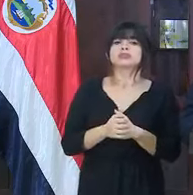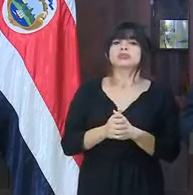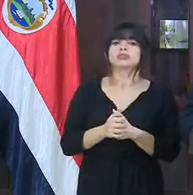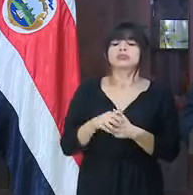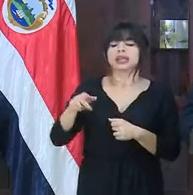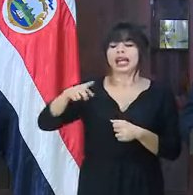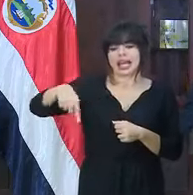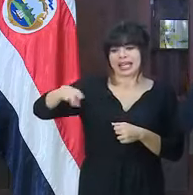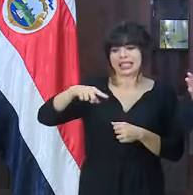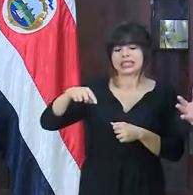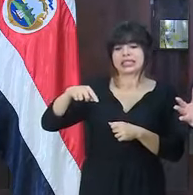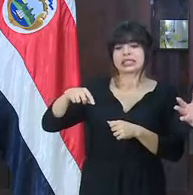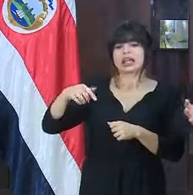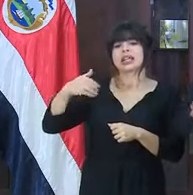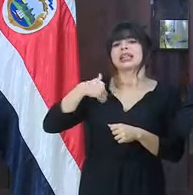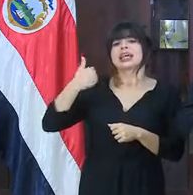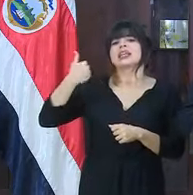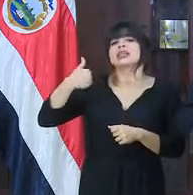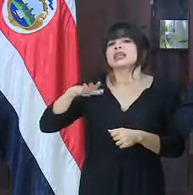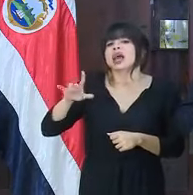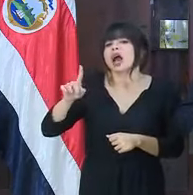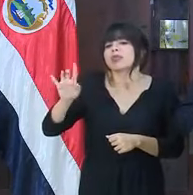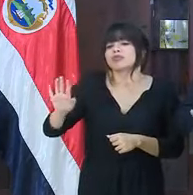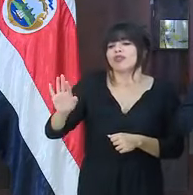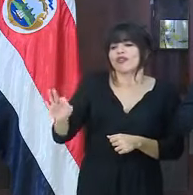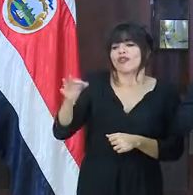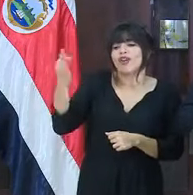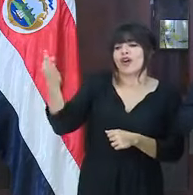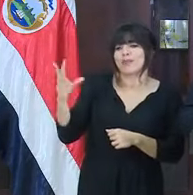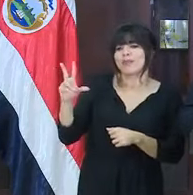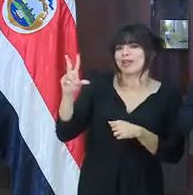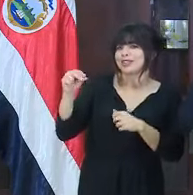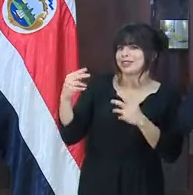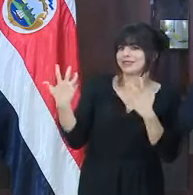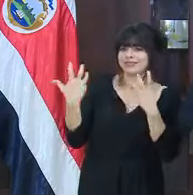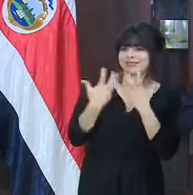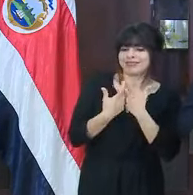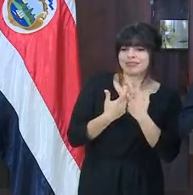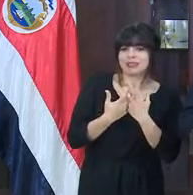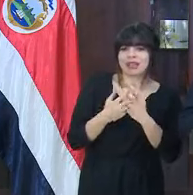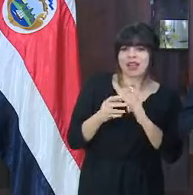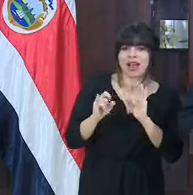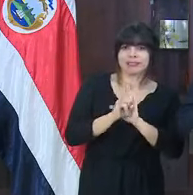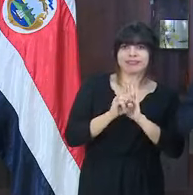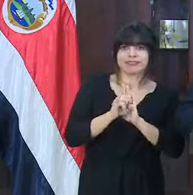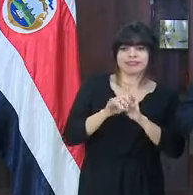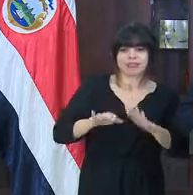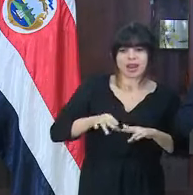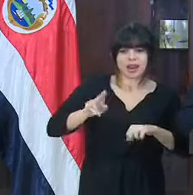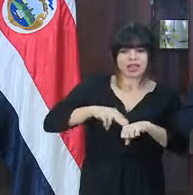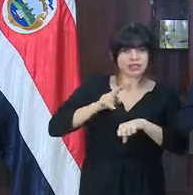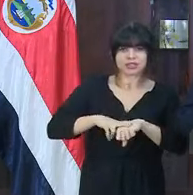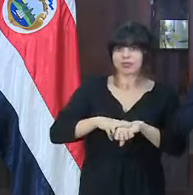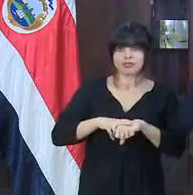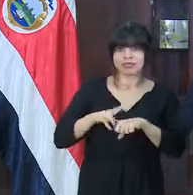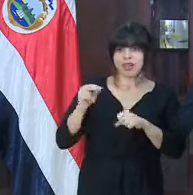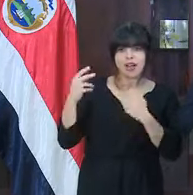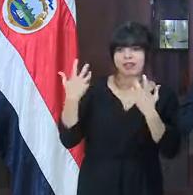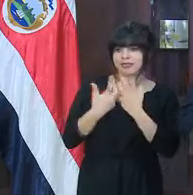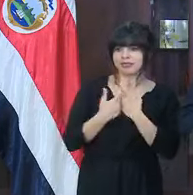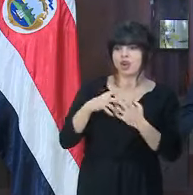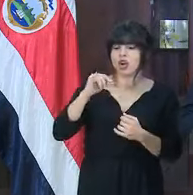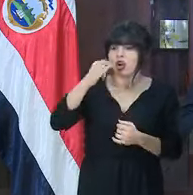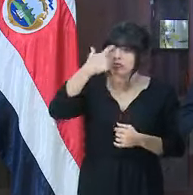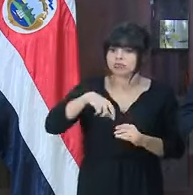tenían unas formas que no responden en nada a la idiosincrasia nacional, no responden en nada al